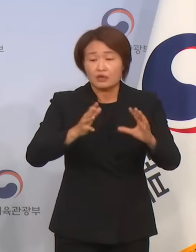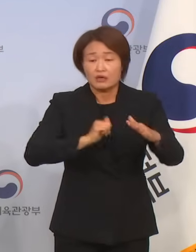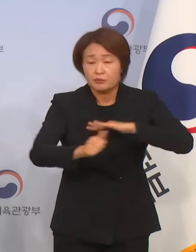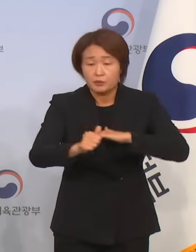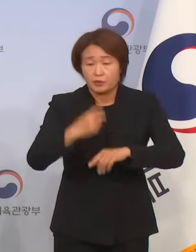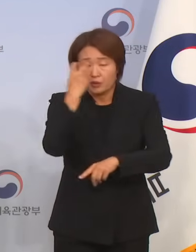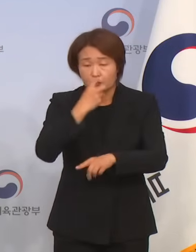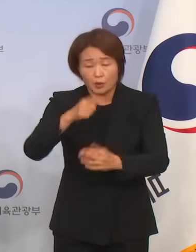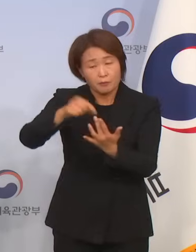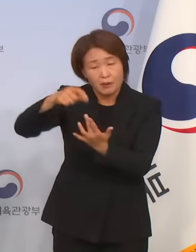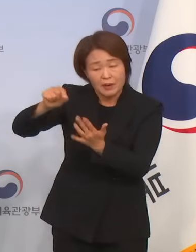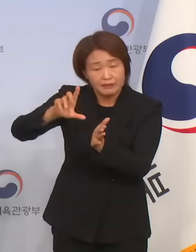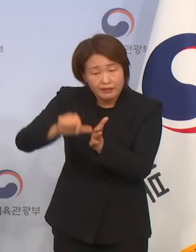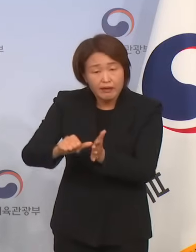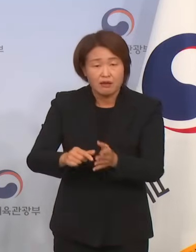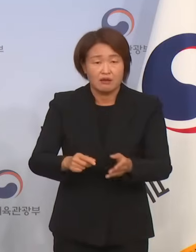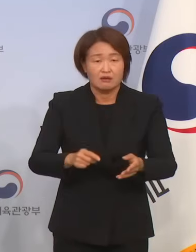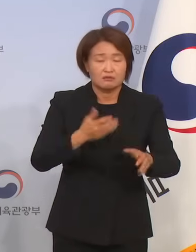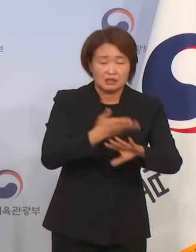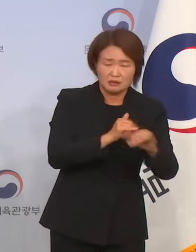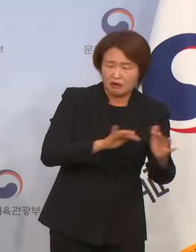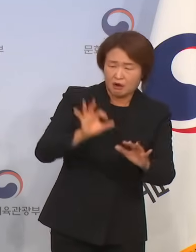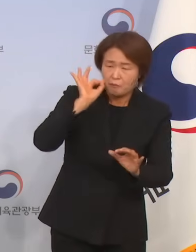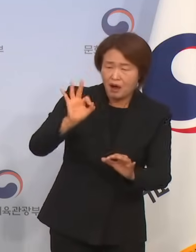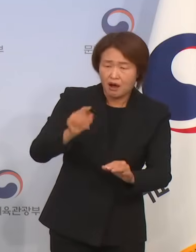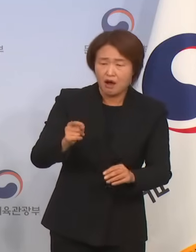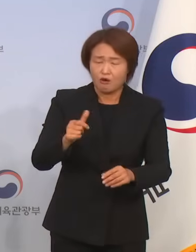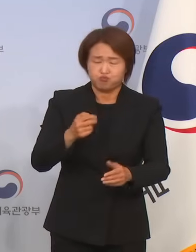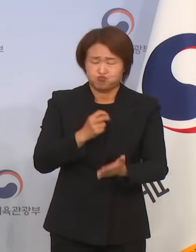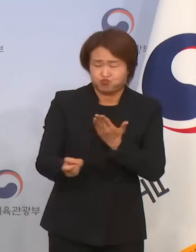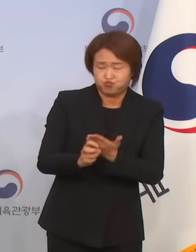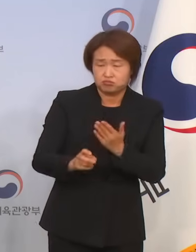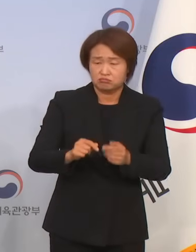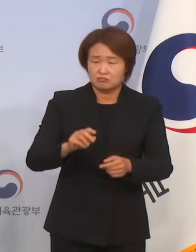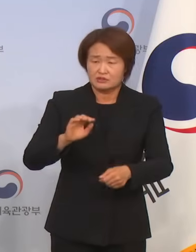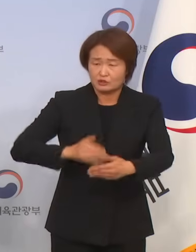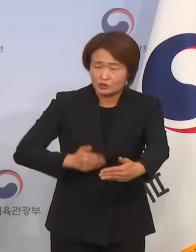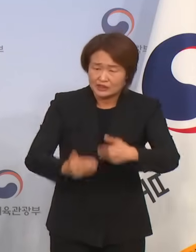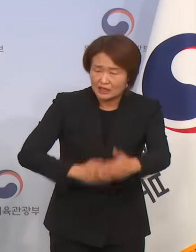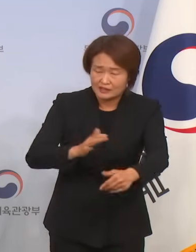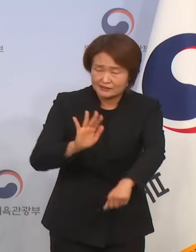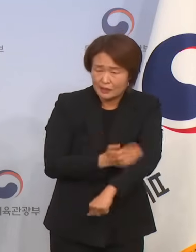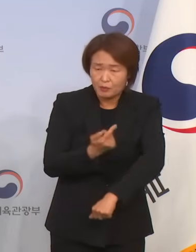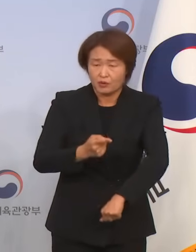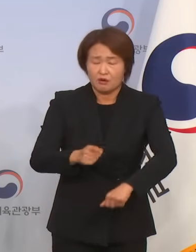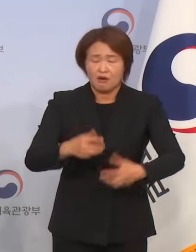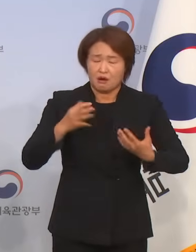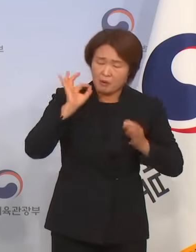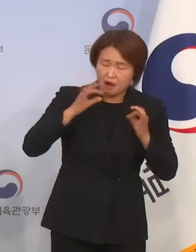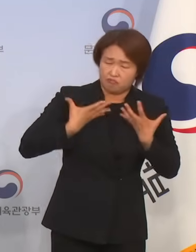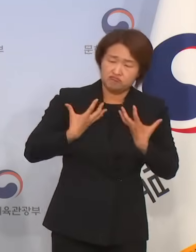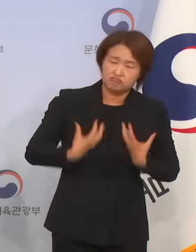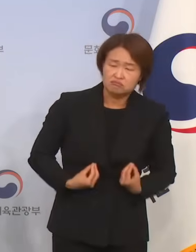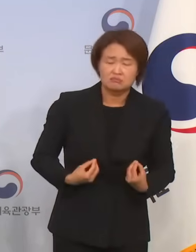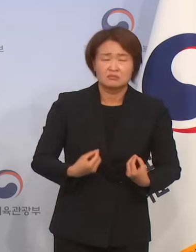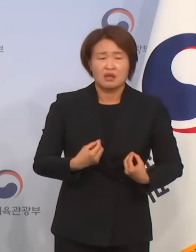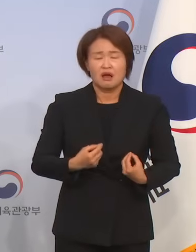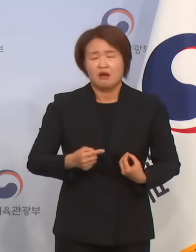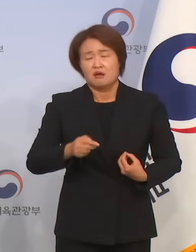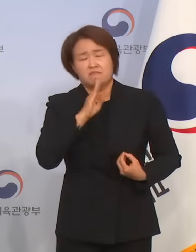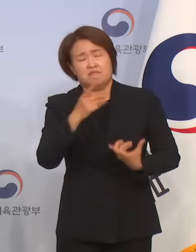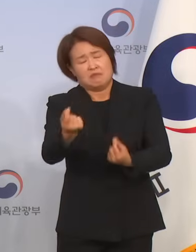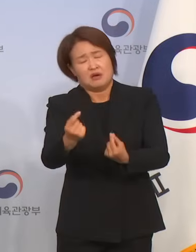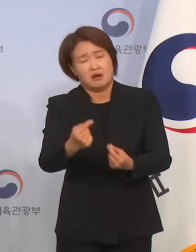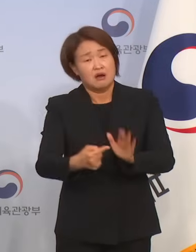관련해서 많은 분들이 불공정하고 불투명한 의사 절차 과정에 대해서 많은 실망을